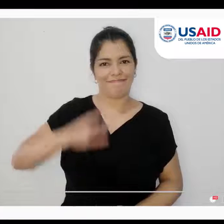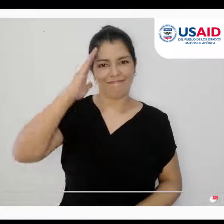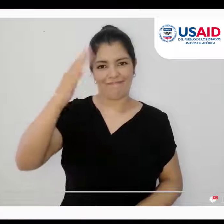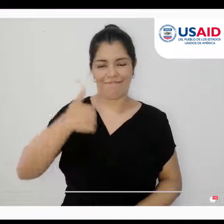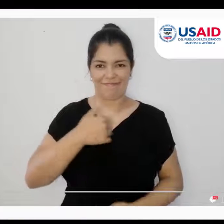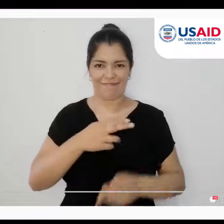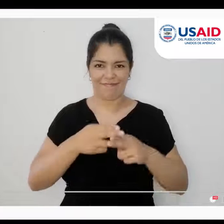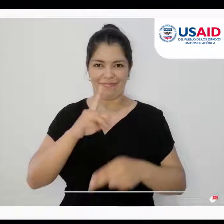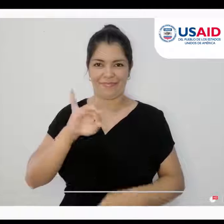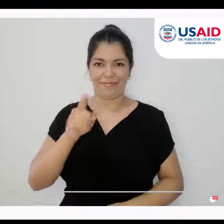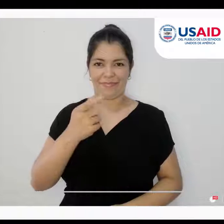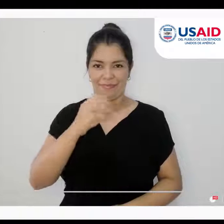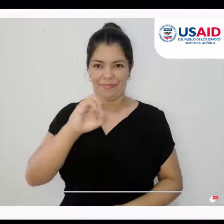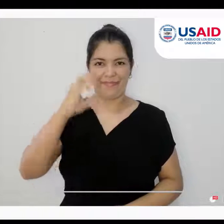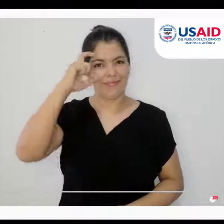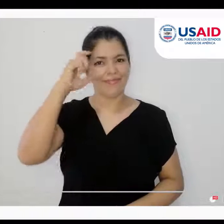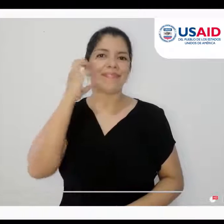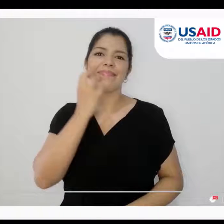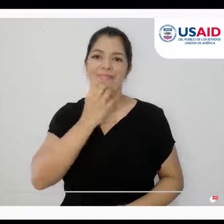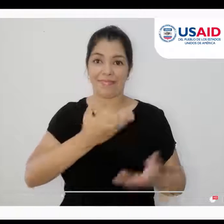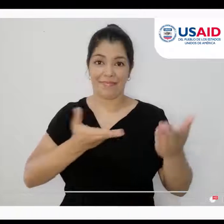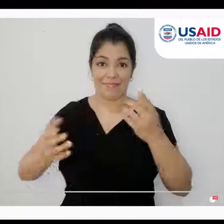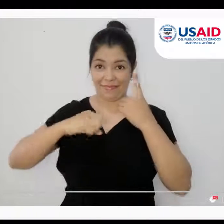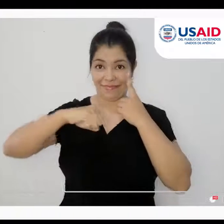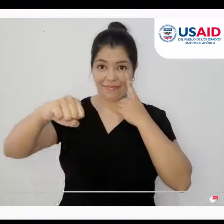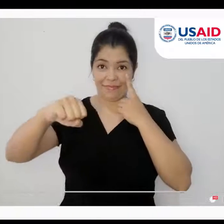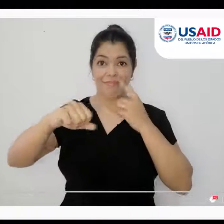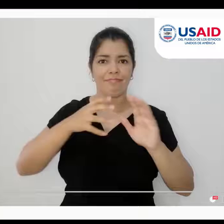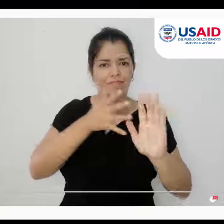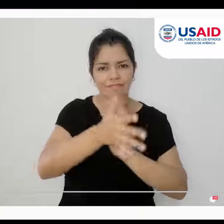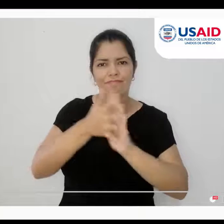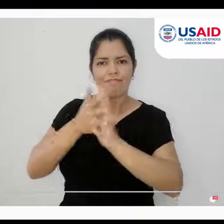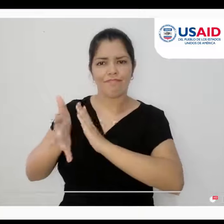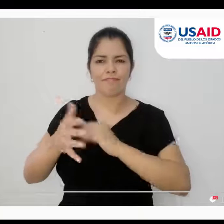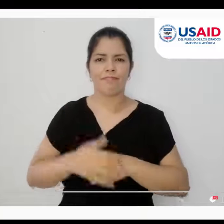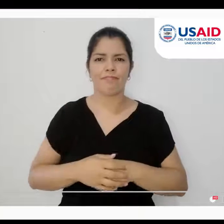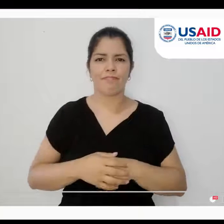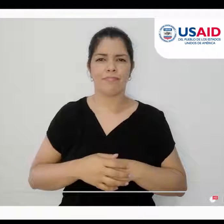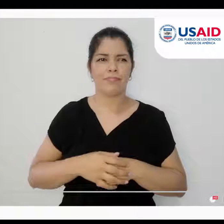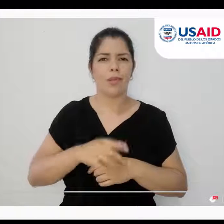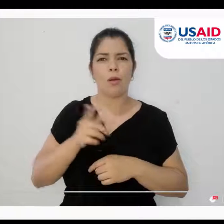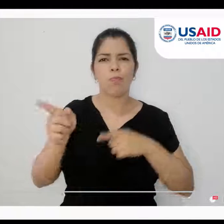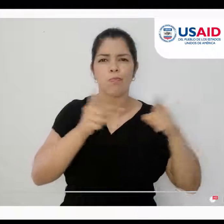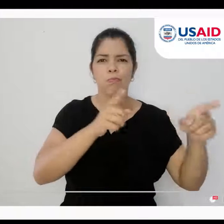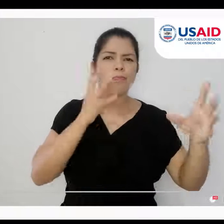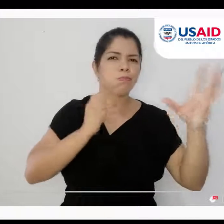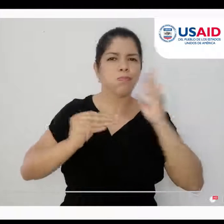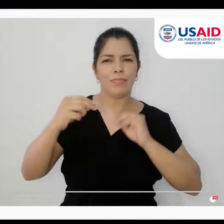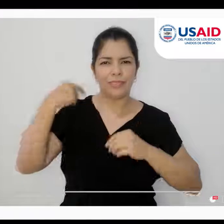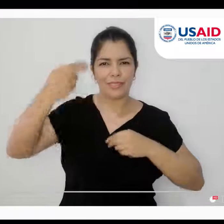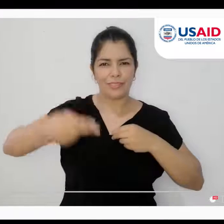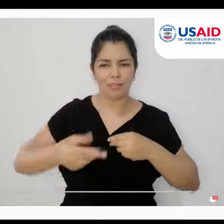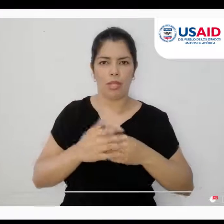Hola, mi nombre es Diego Aranguren y les doy la bienvenida en La Jugada con los Derechos, un podcast en el que vamos a retratar a través de